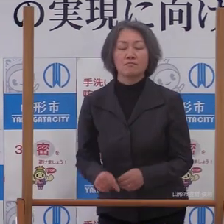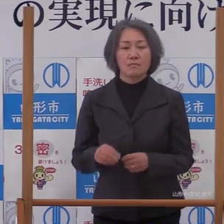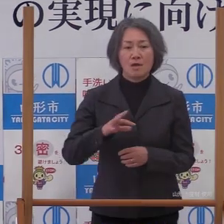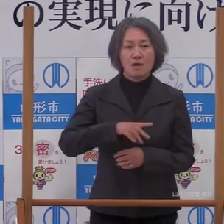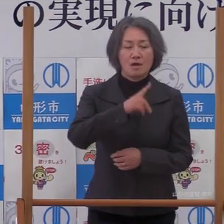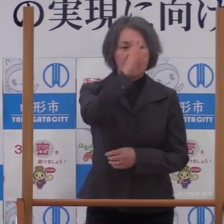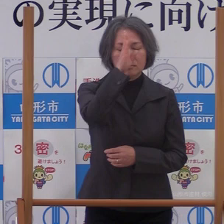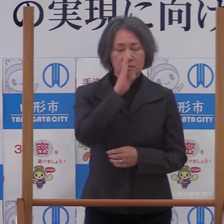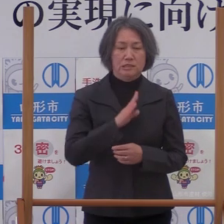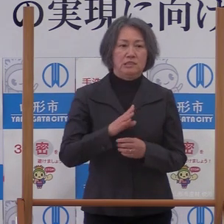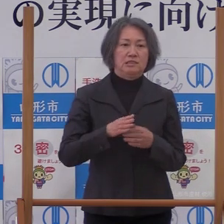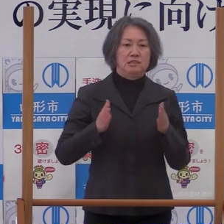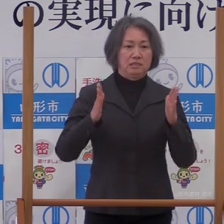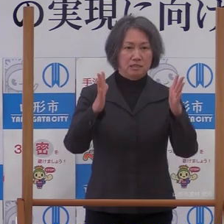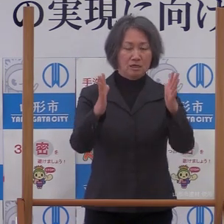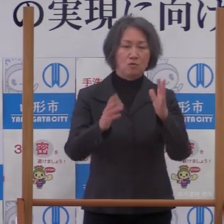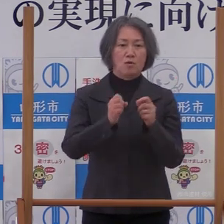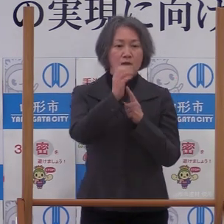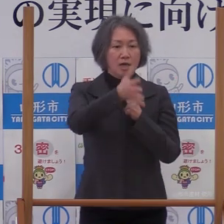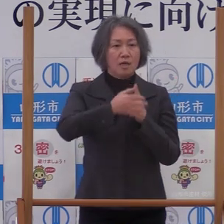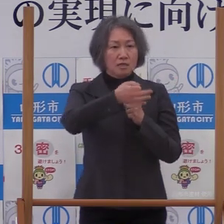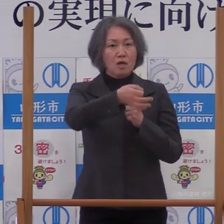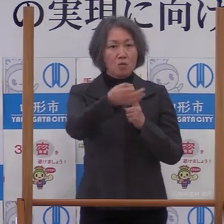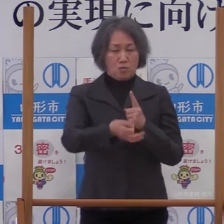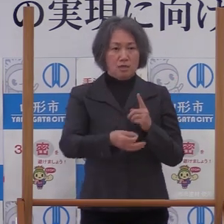団子着の飾り付けについて発表いたします。